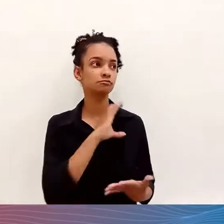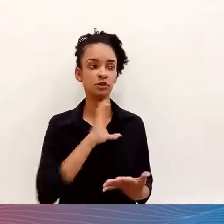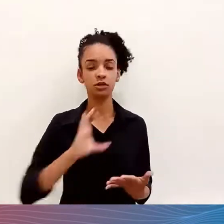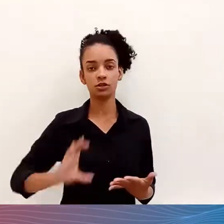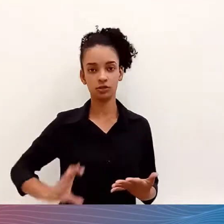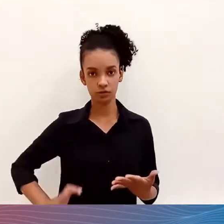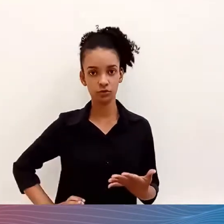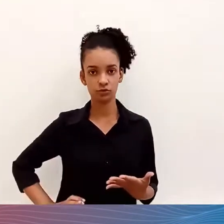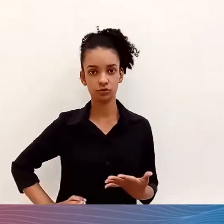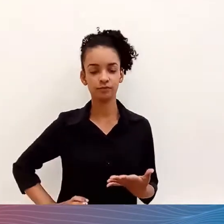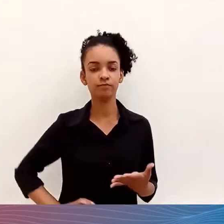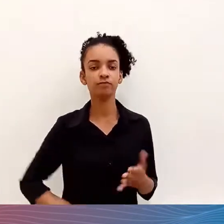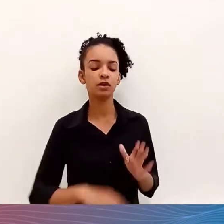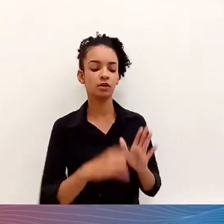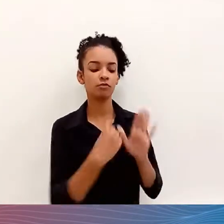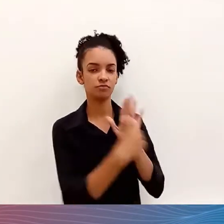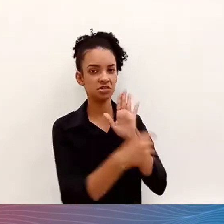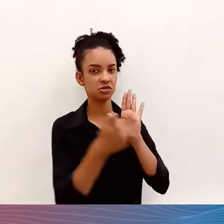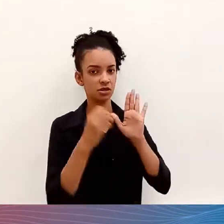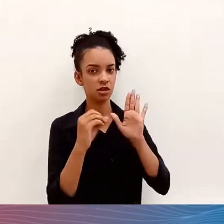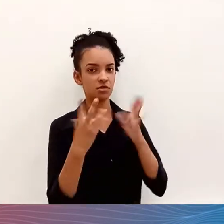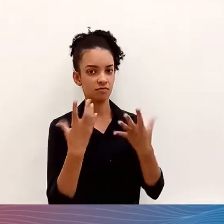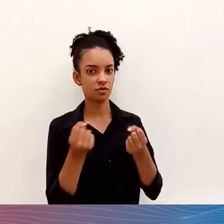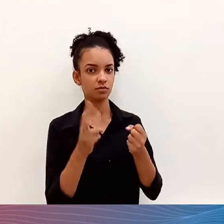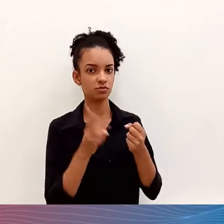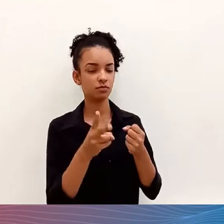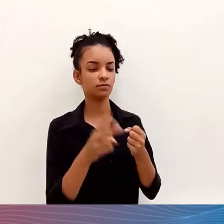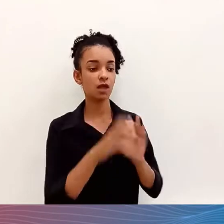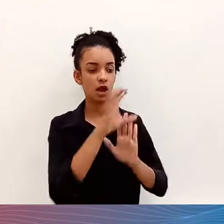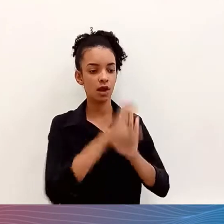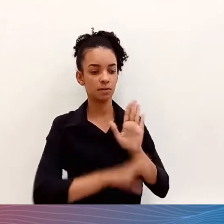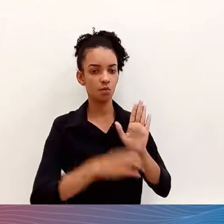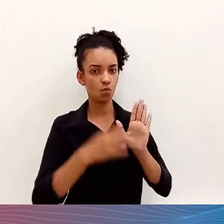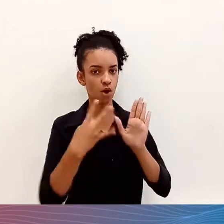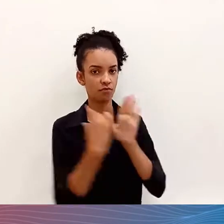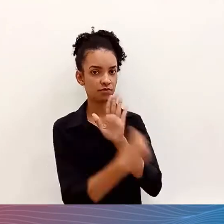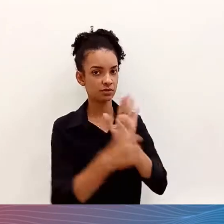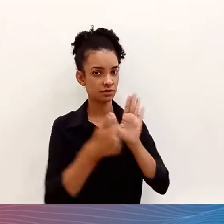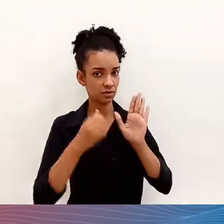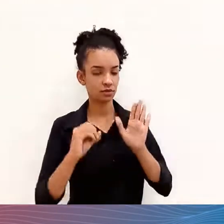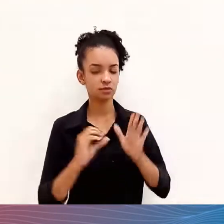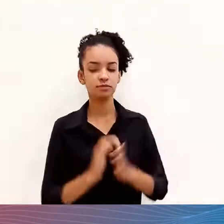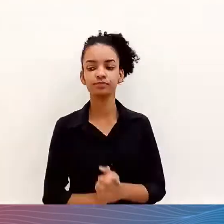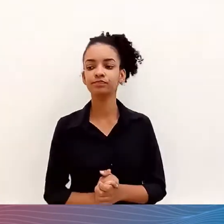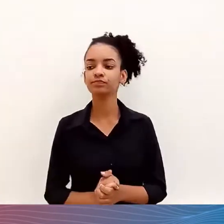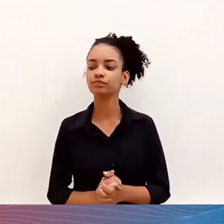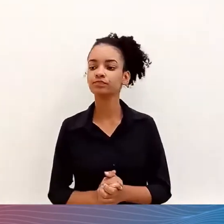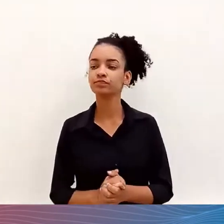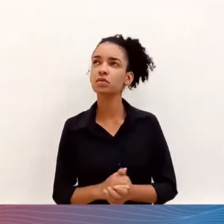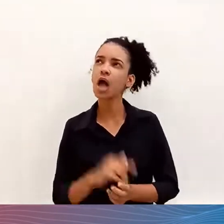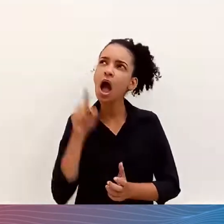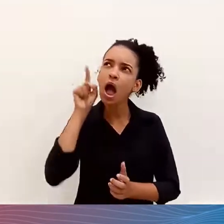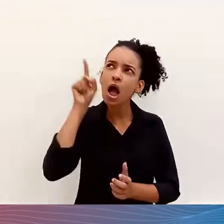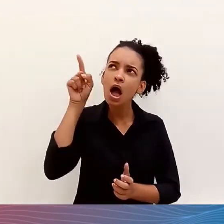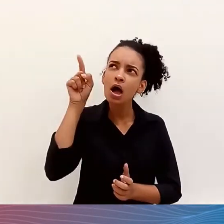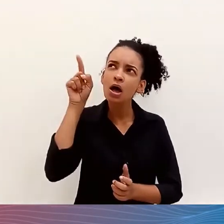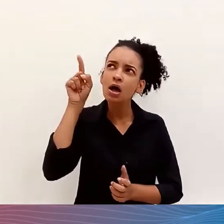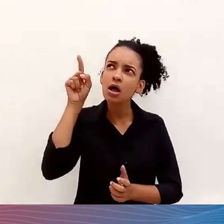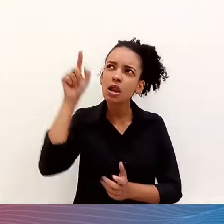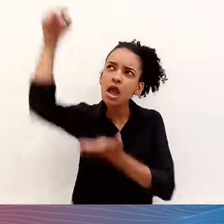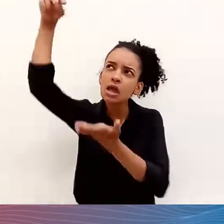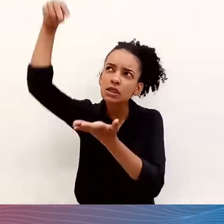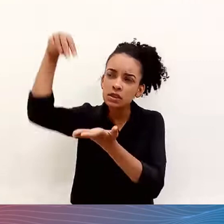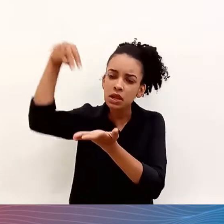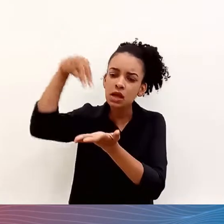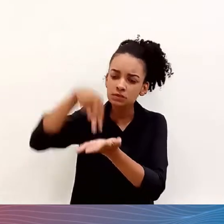Capítulo 4, versículo 10. Aquele que desceu é também o mesmo que subiu acima de todos